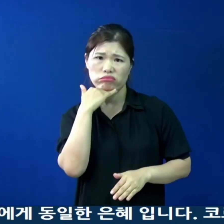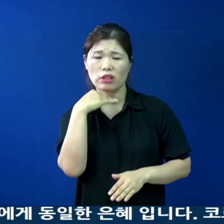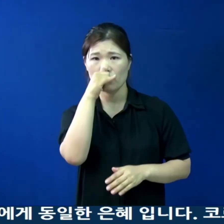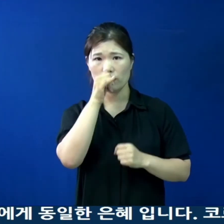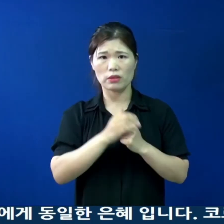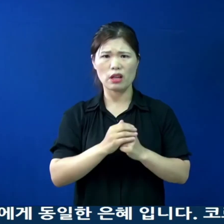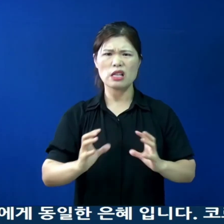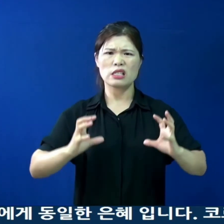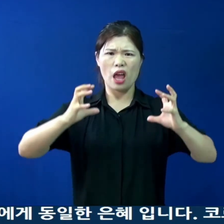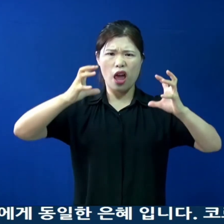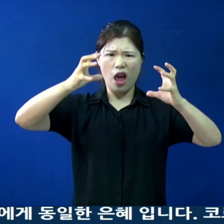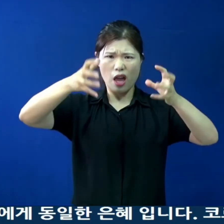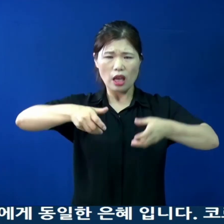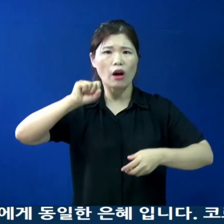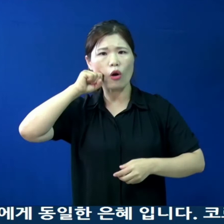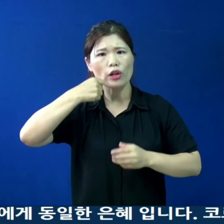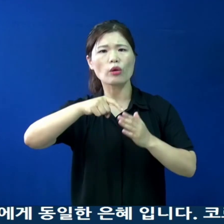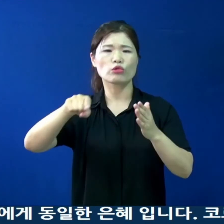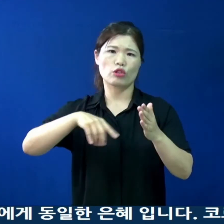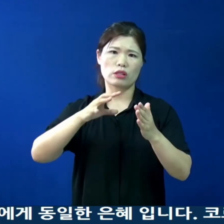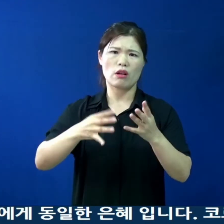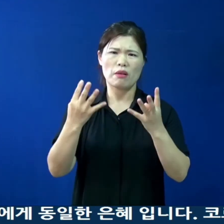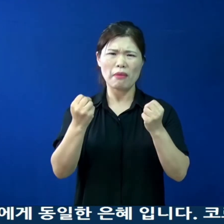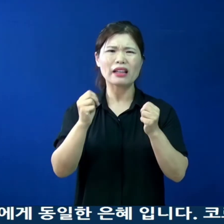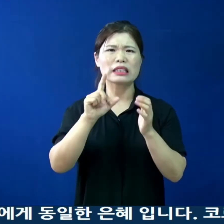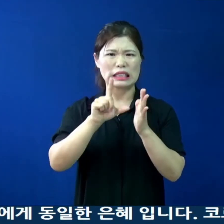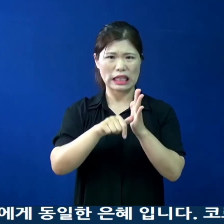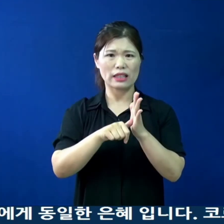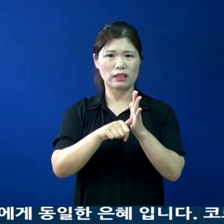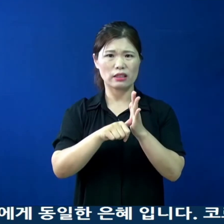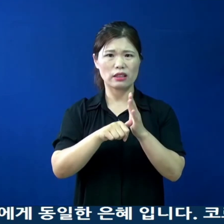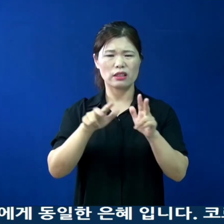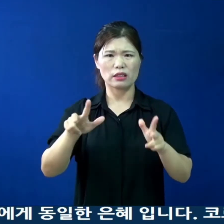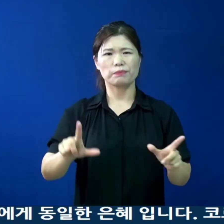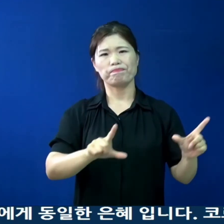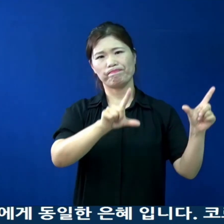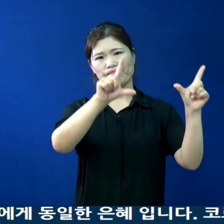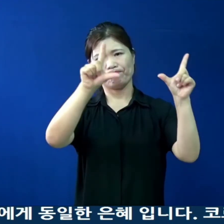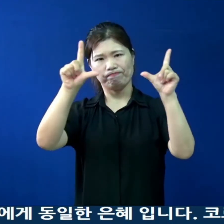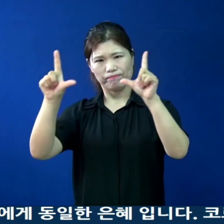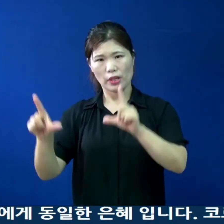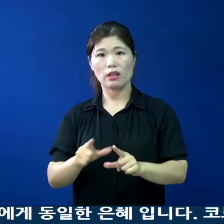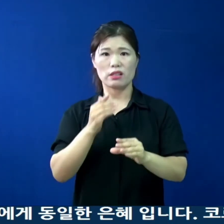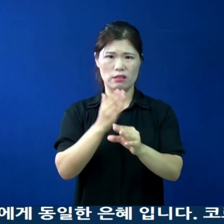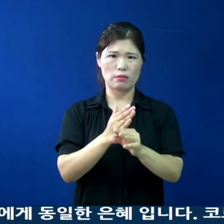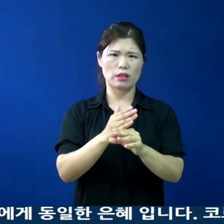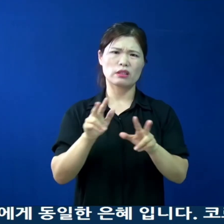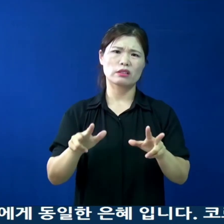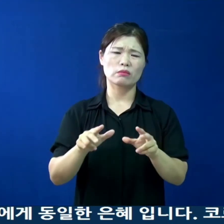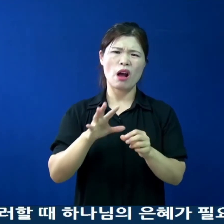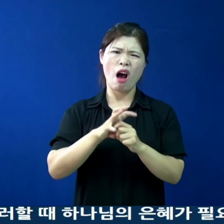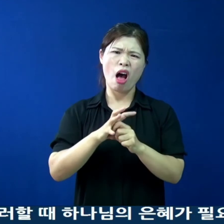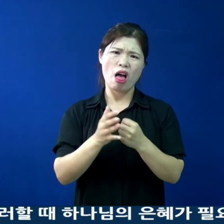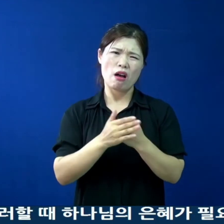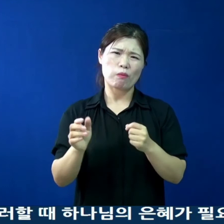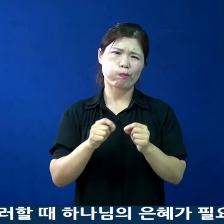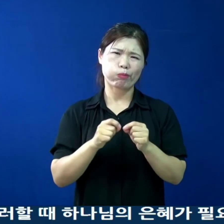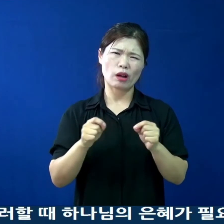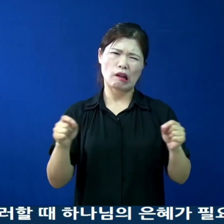이 어려운 가운데 너무 많은 시간들을 보내고 있습니다. 길어지고 있기에 더 불안한